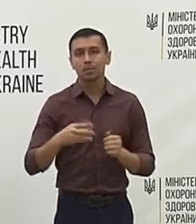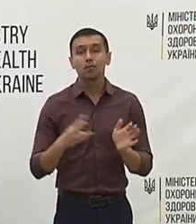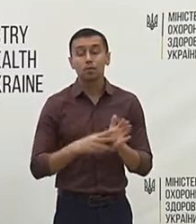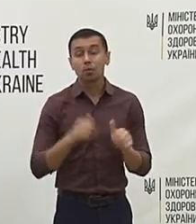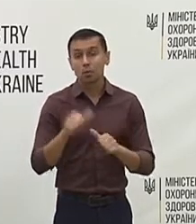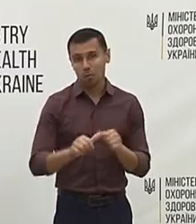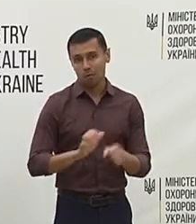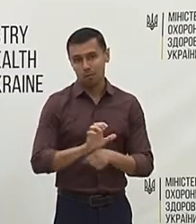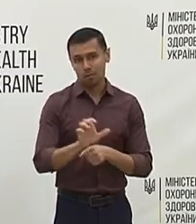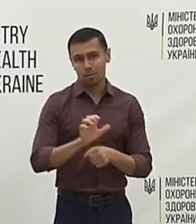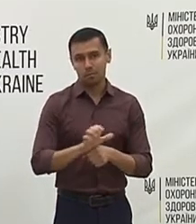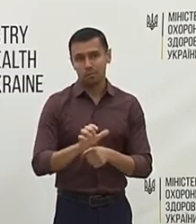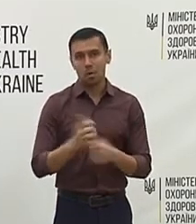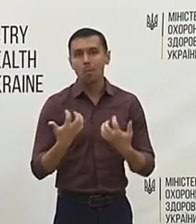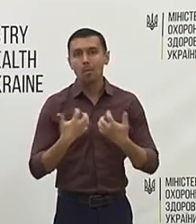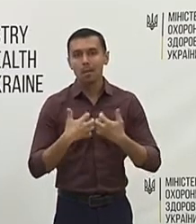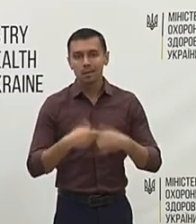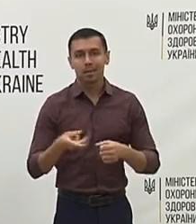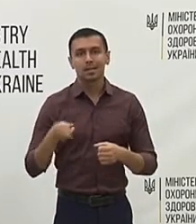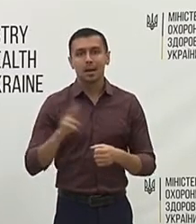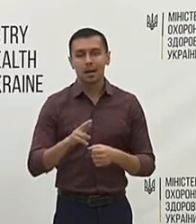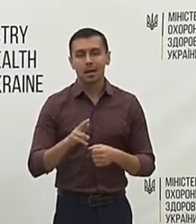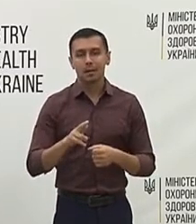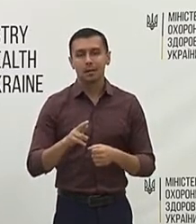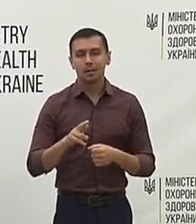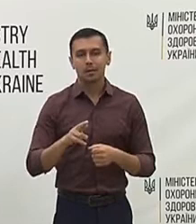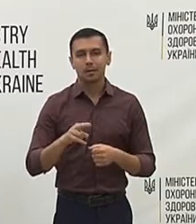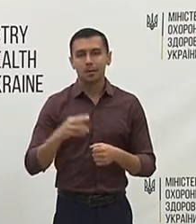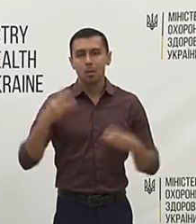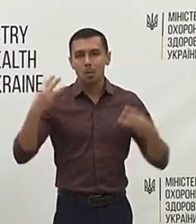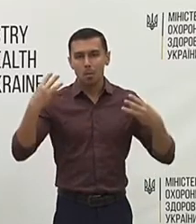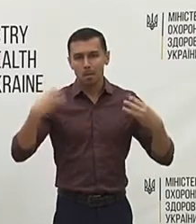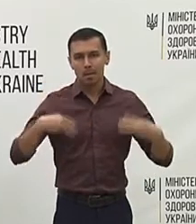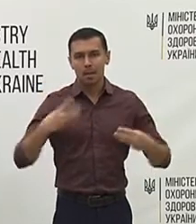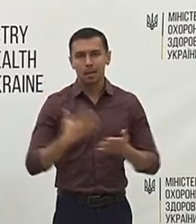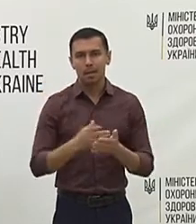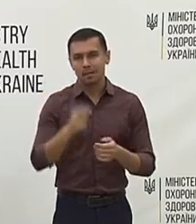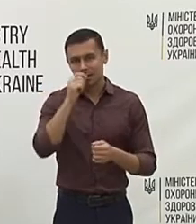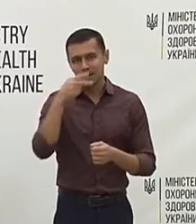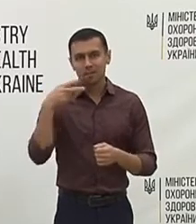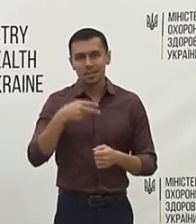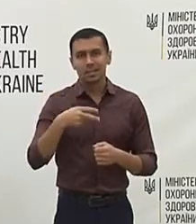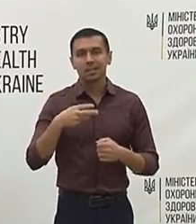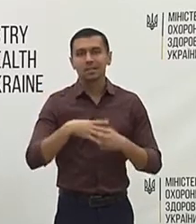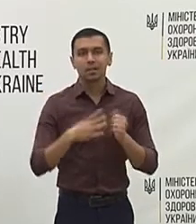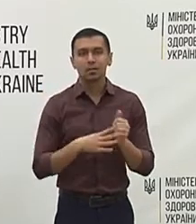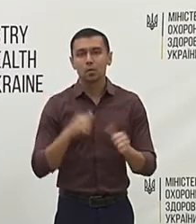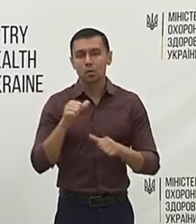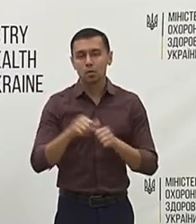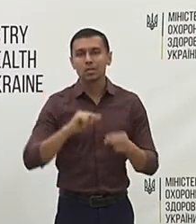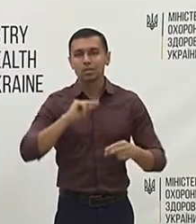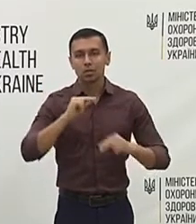1958 року випуску. Обладнання для опромінення стоїть з квітня 2019 року через брак